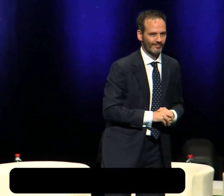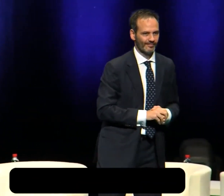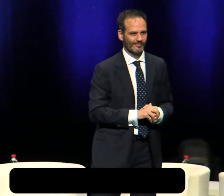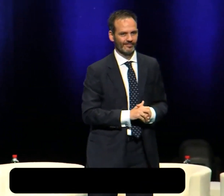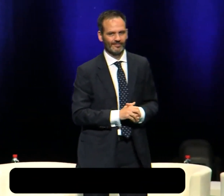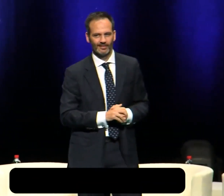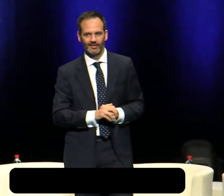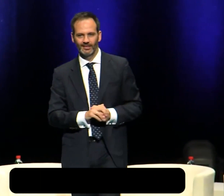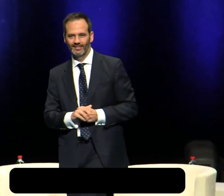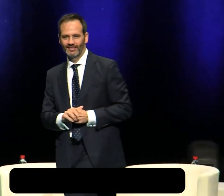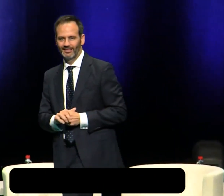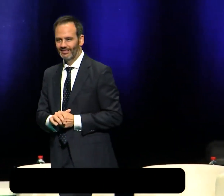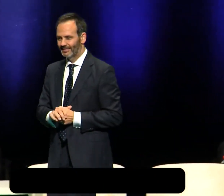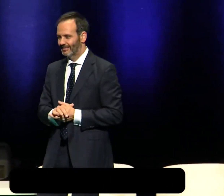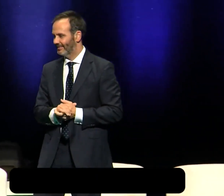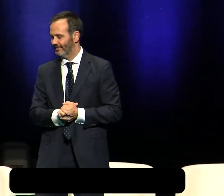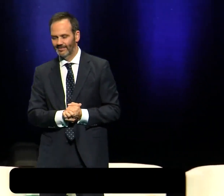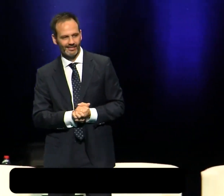favor.